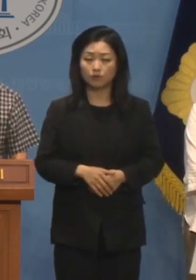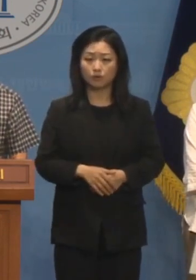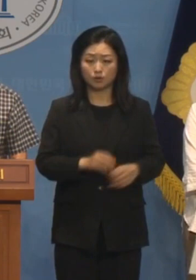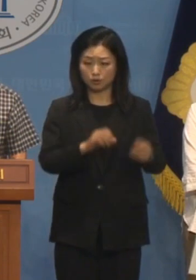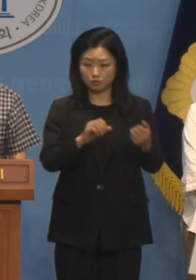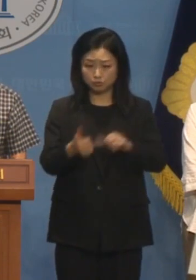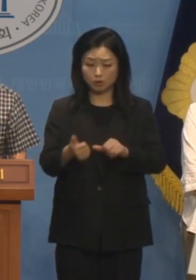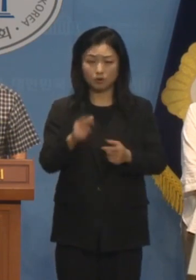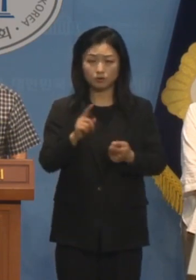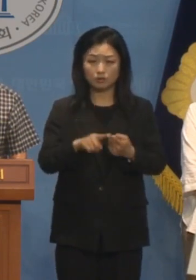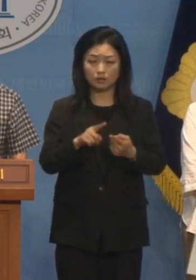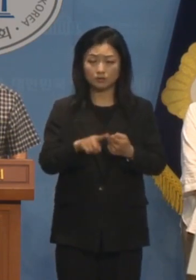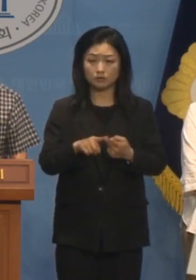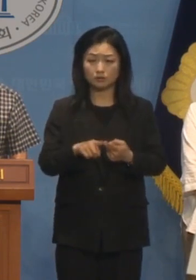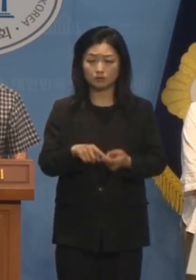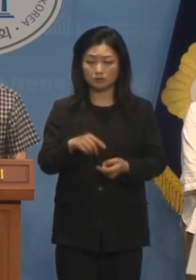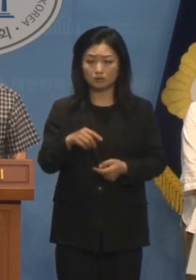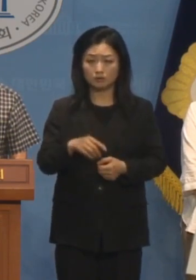죽음조차도